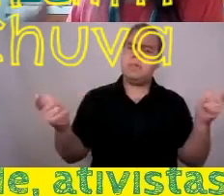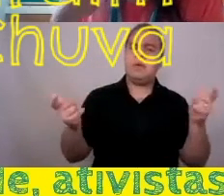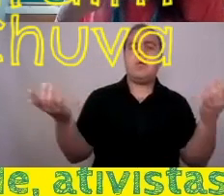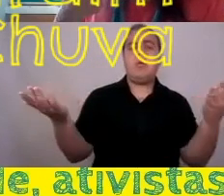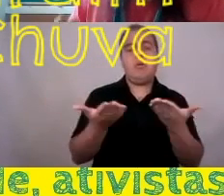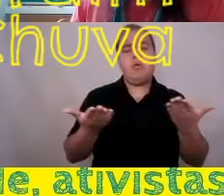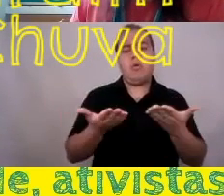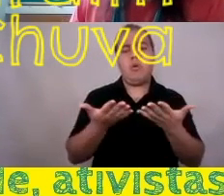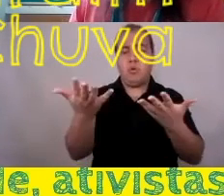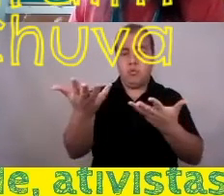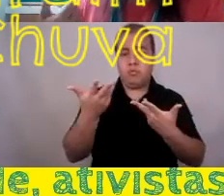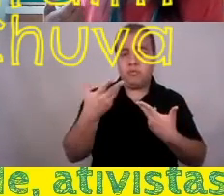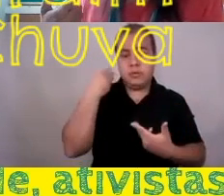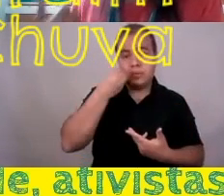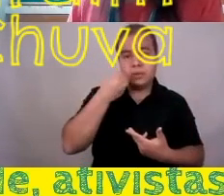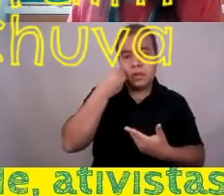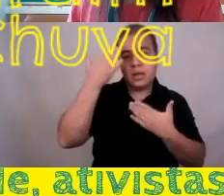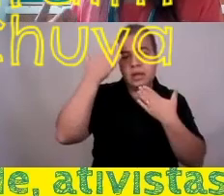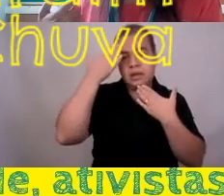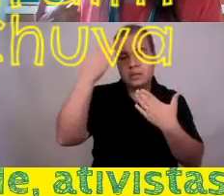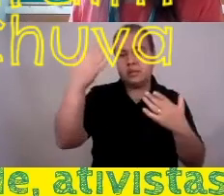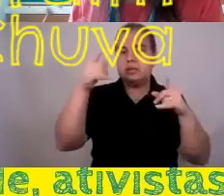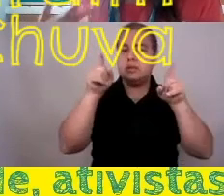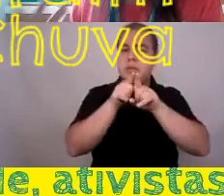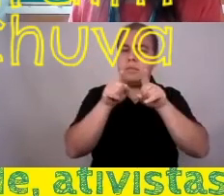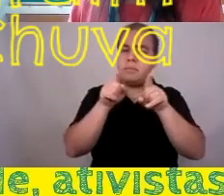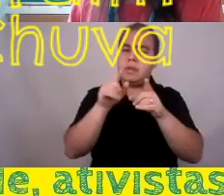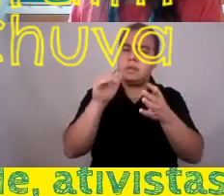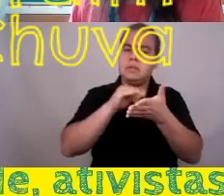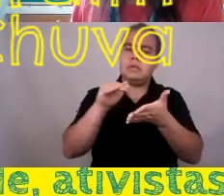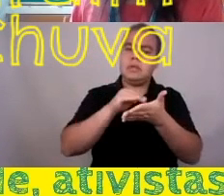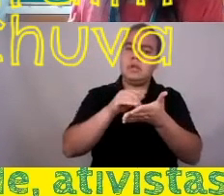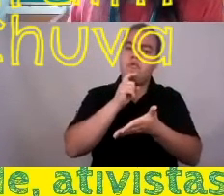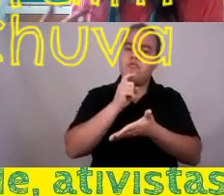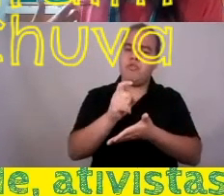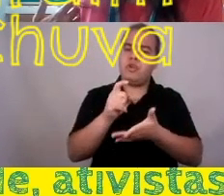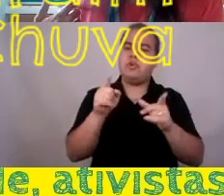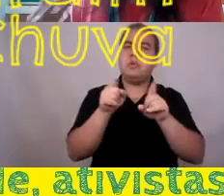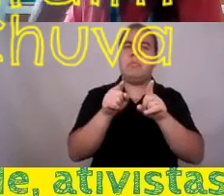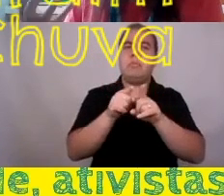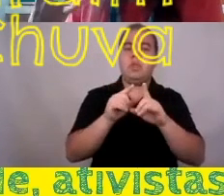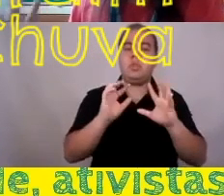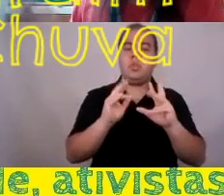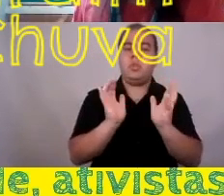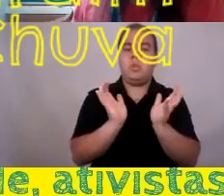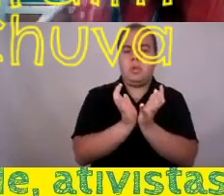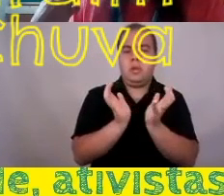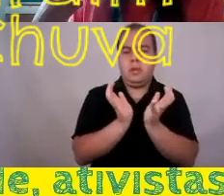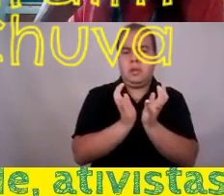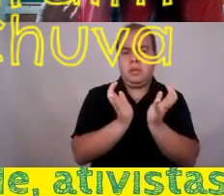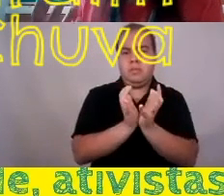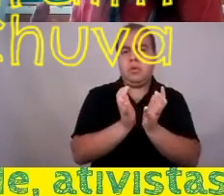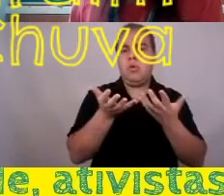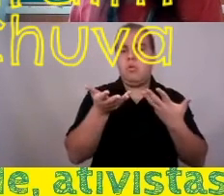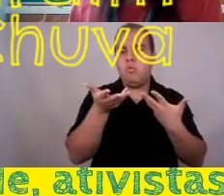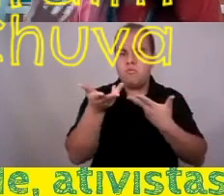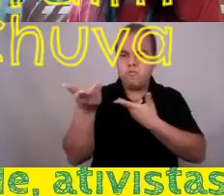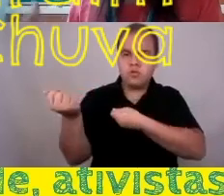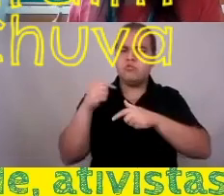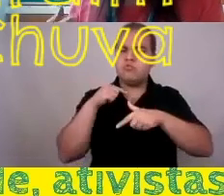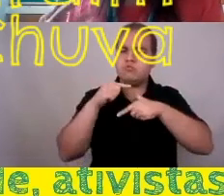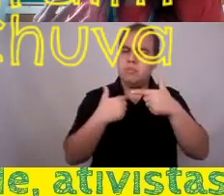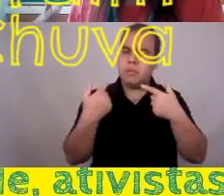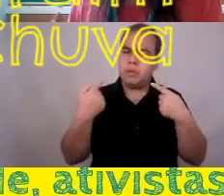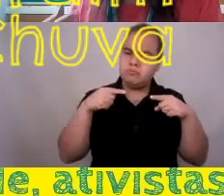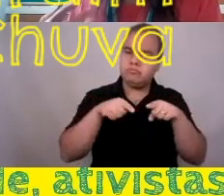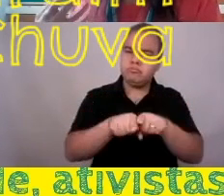experimentação. Então, agradecer à Secretaria do Verde, Priscila e toda a equipe, pelo convite, pelo trabalho conjunto, CADES